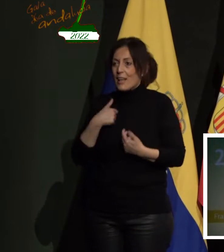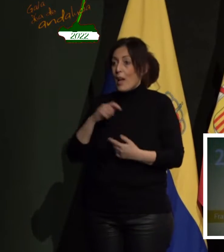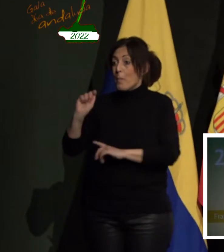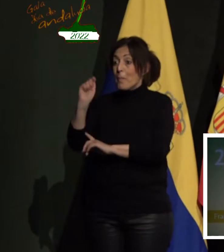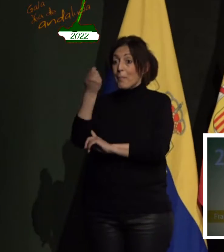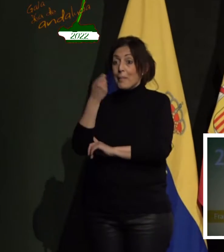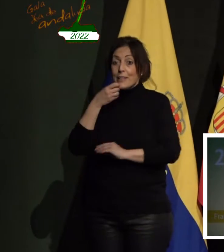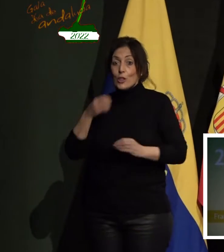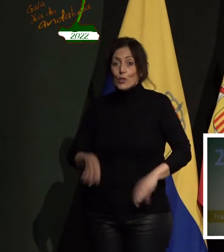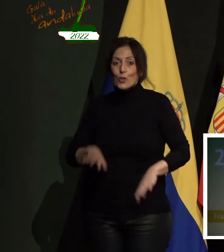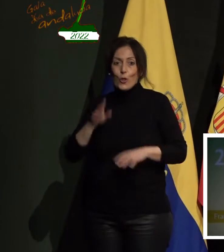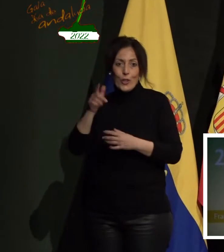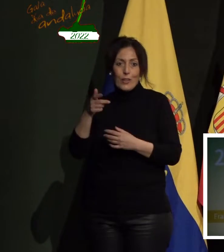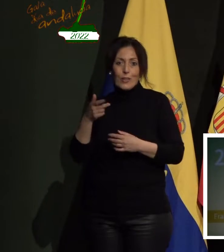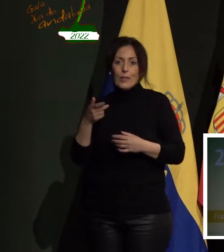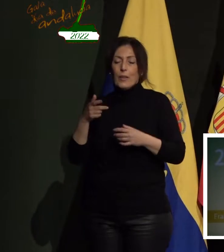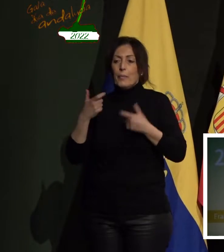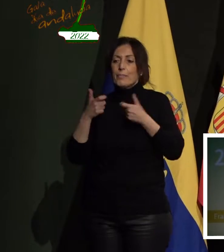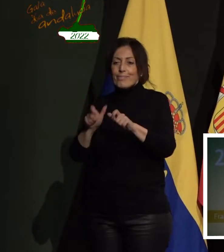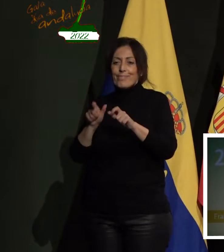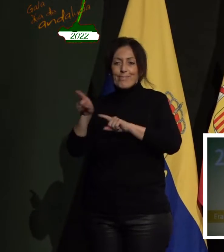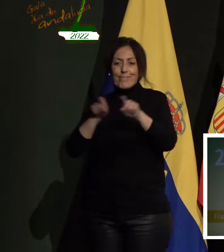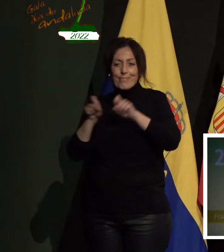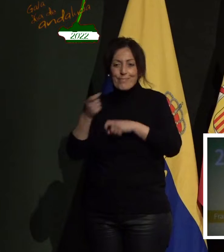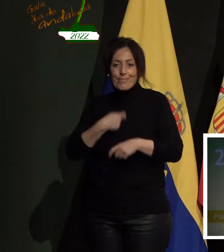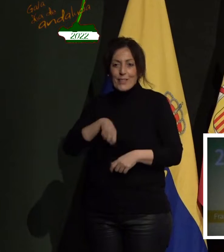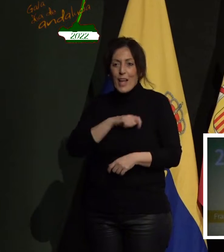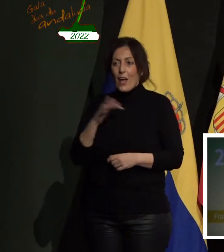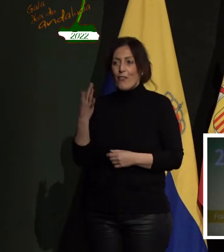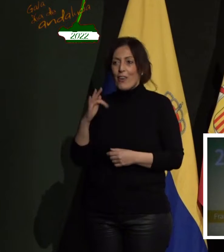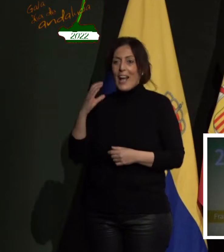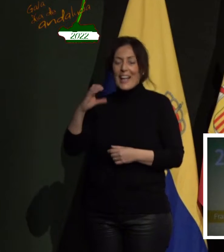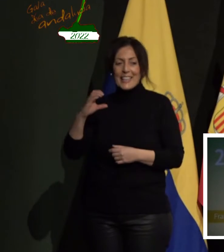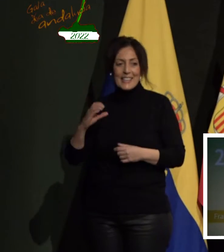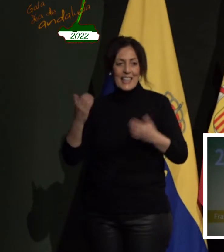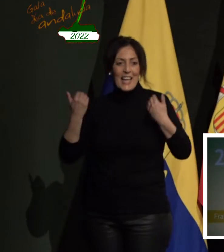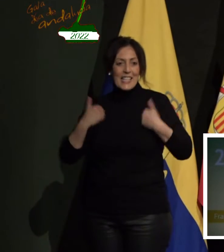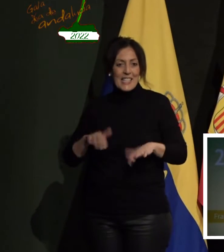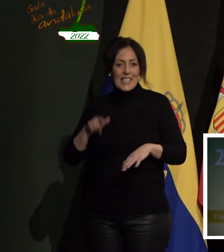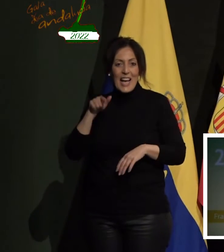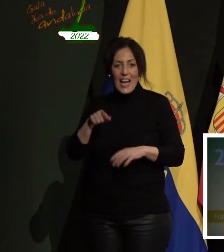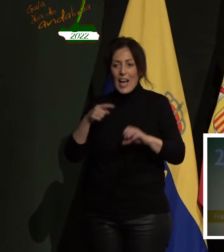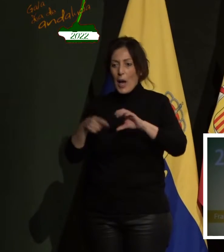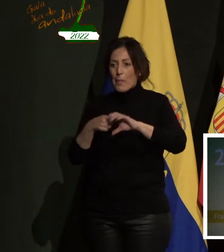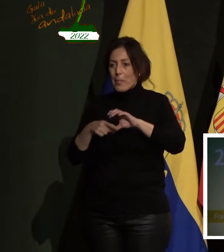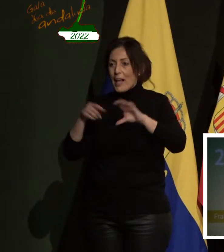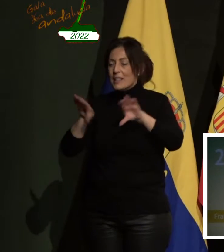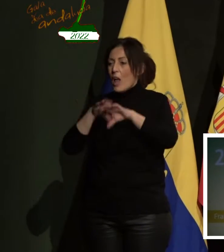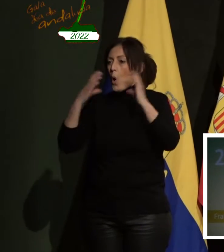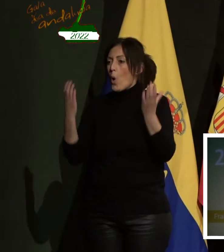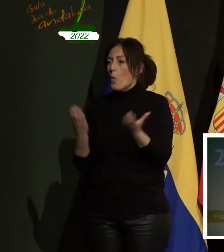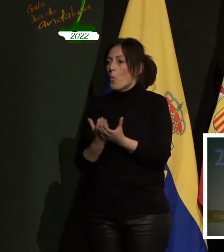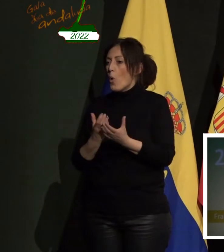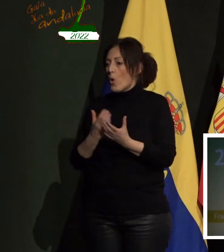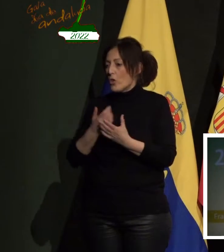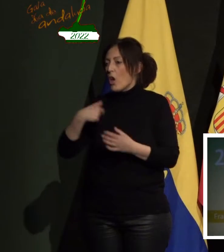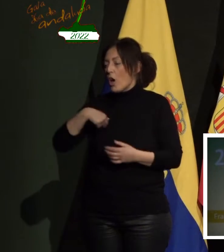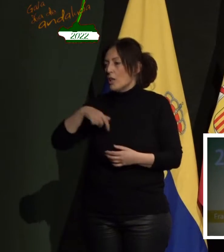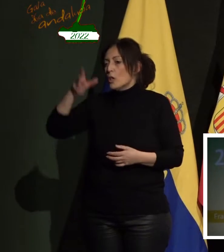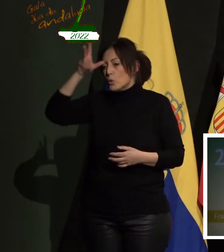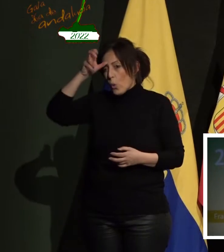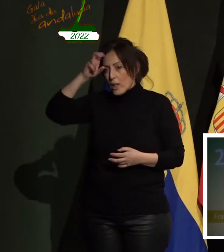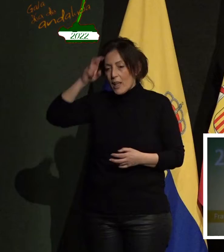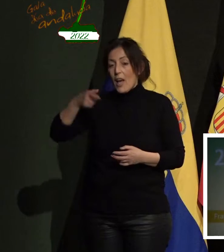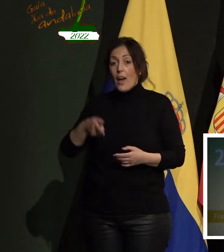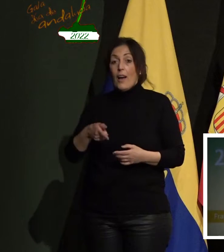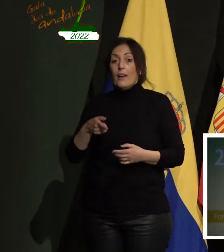en esta modalidad deportiva para la selección española y para Fran Castilla, que ya tiene asegurada una plaza en el Mundial de Turquía. Este